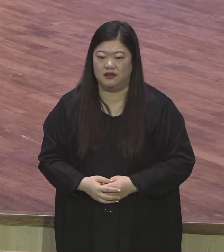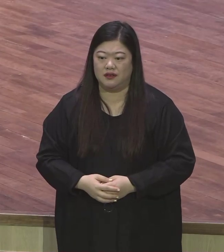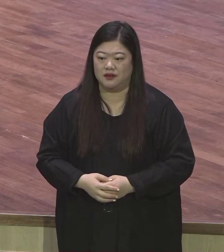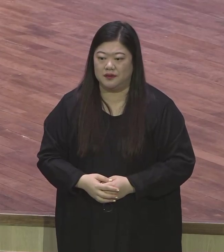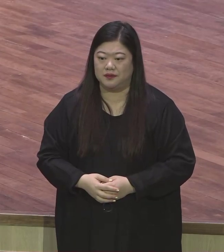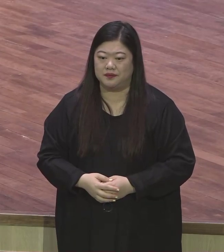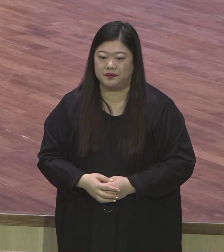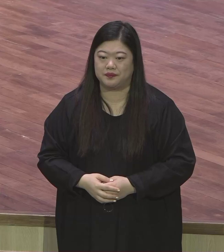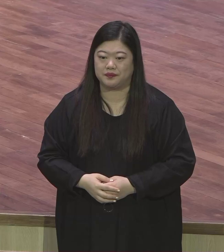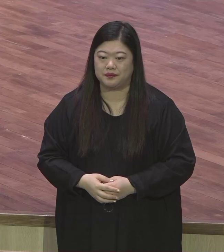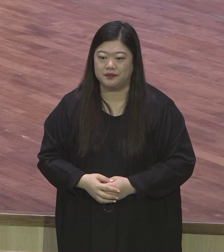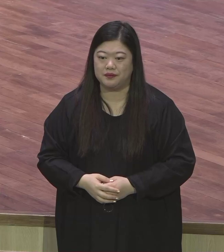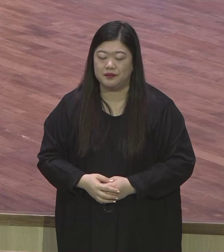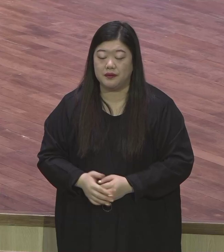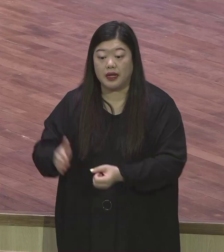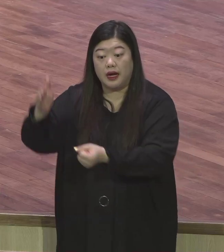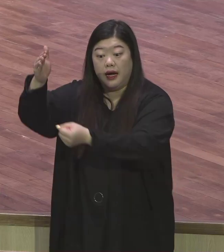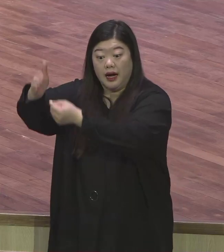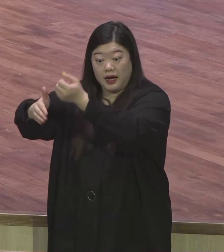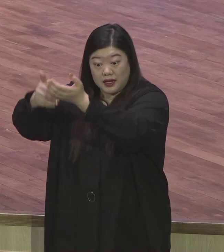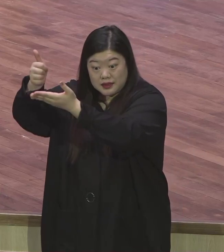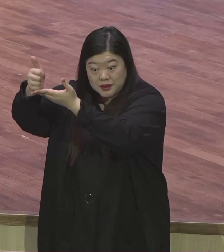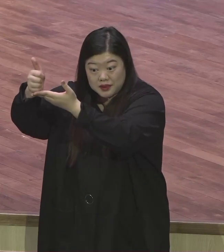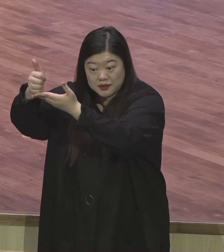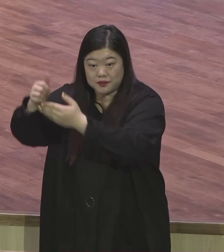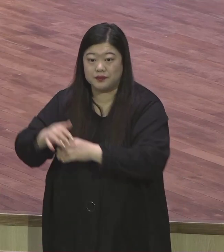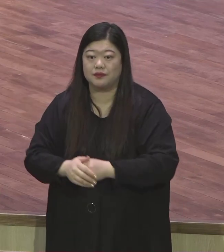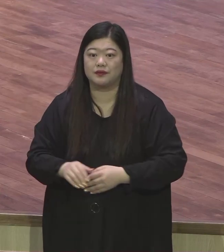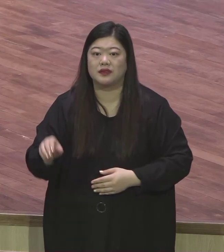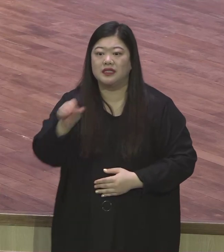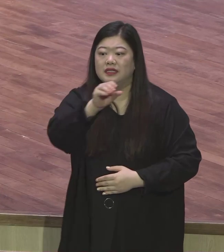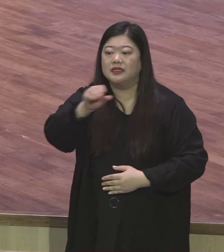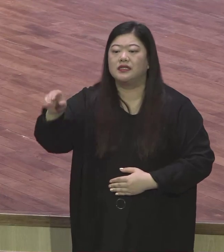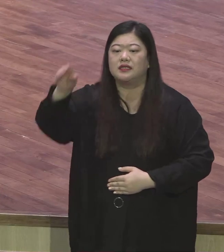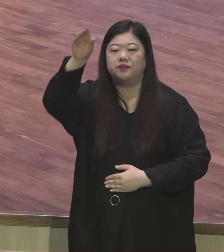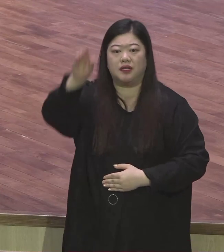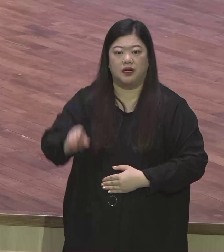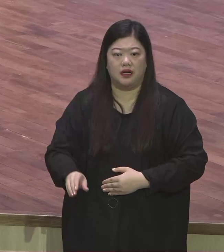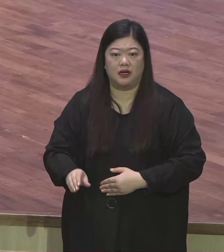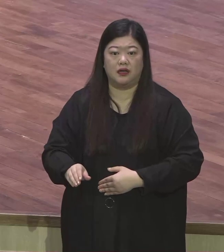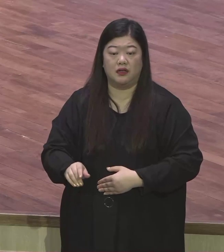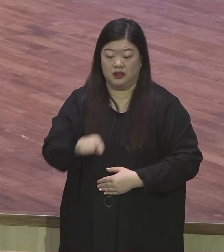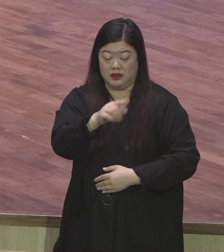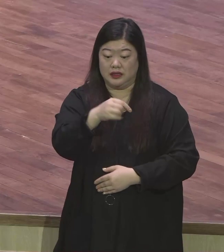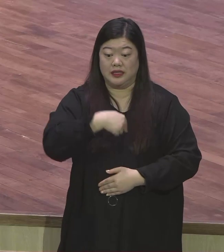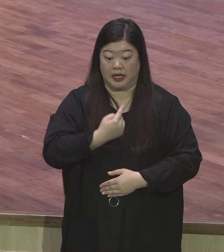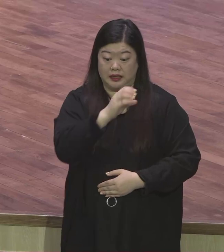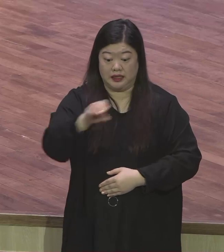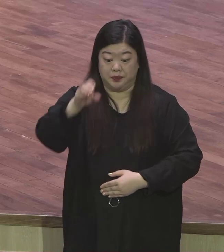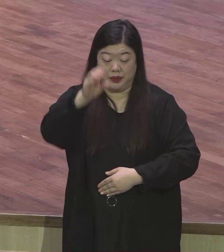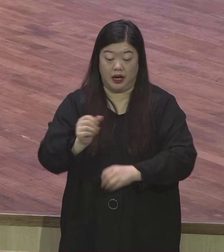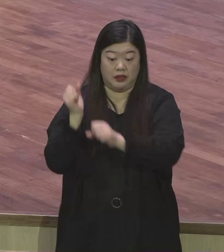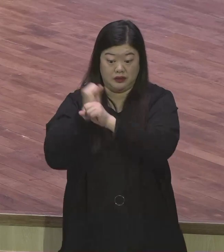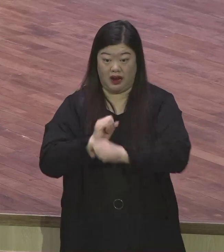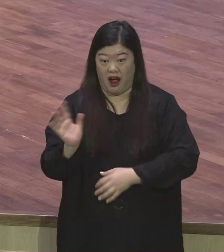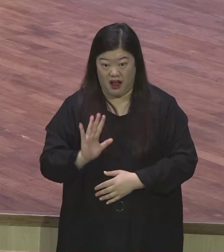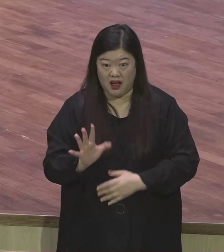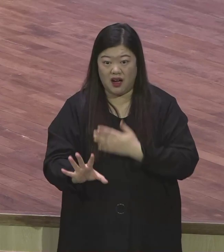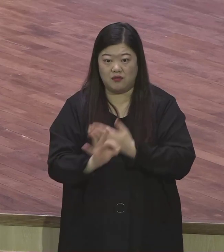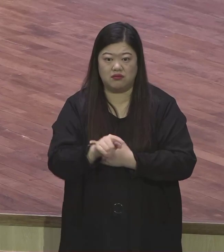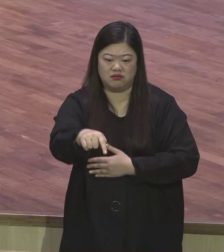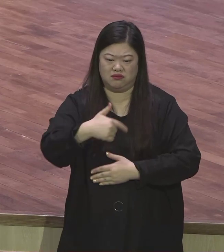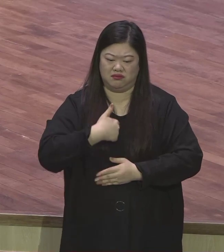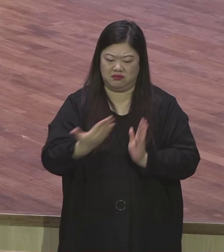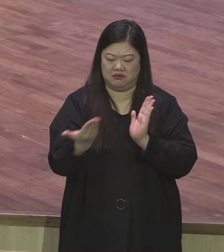일어납니다. 주님께서는 자기 십자가를 지고 나를 따르지 않는 자는 내게 합당치